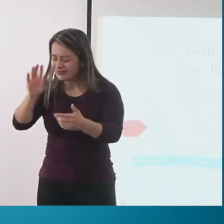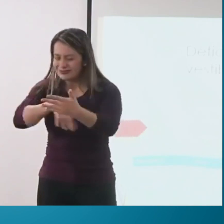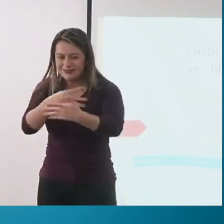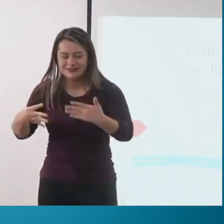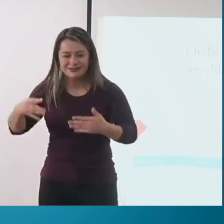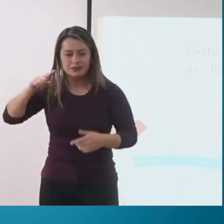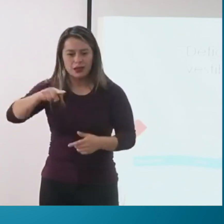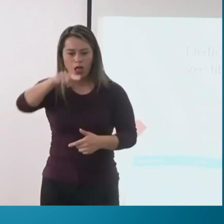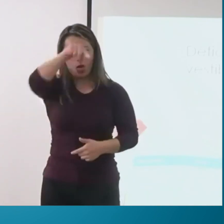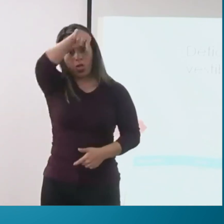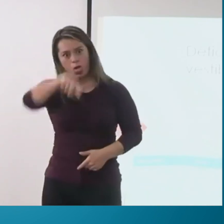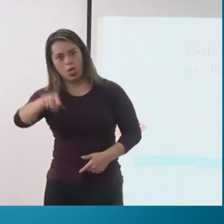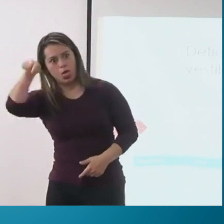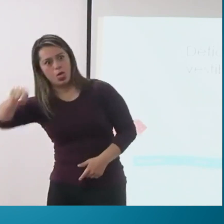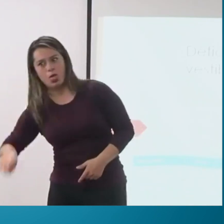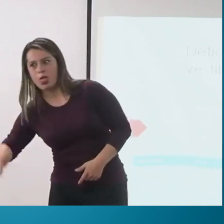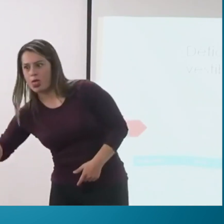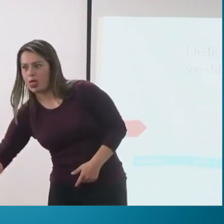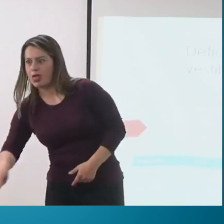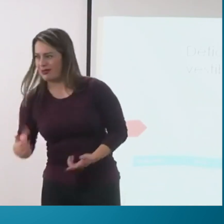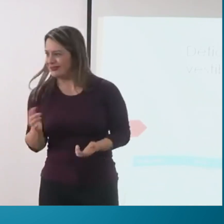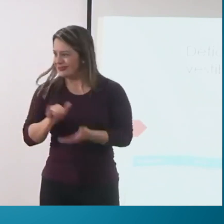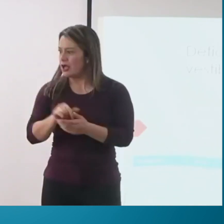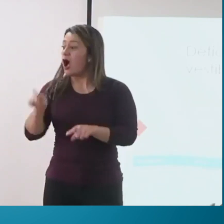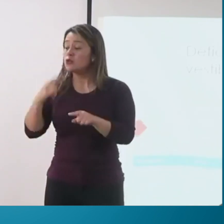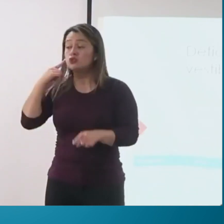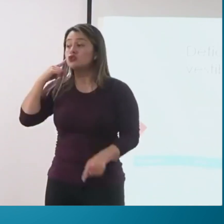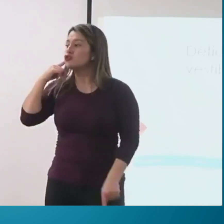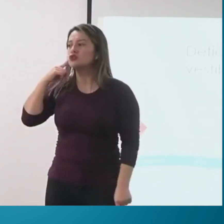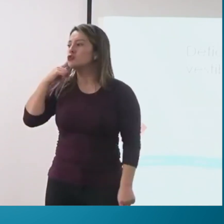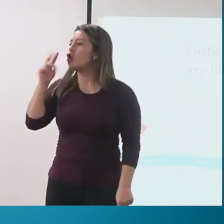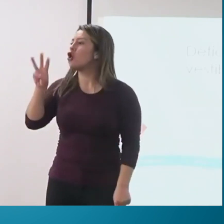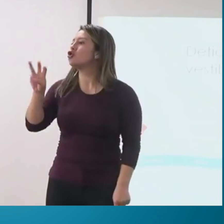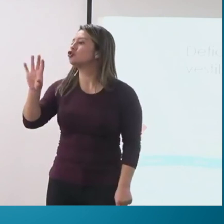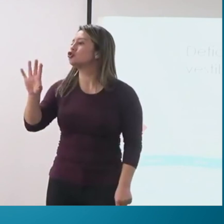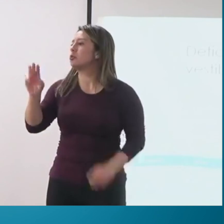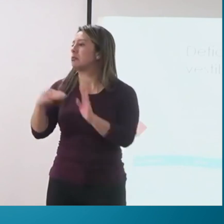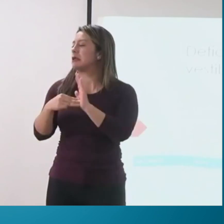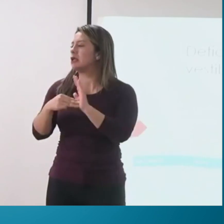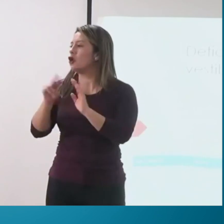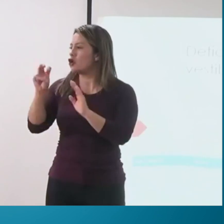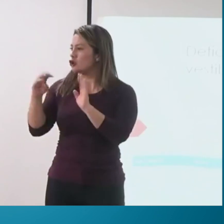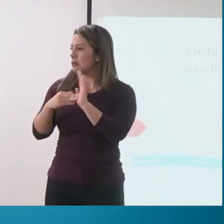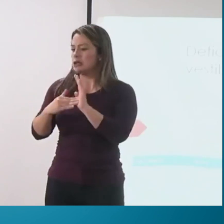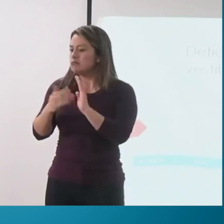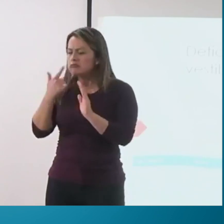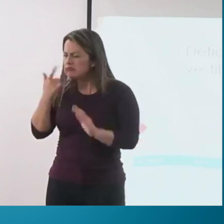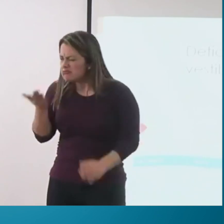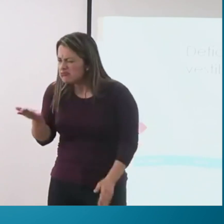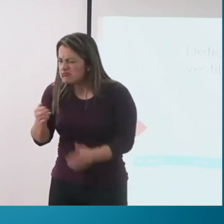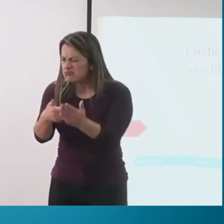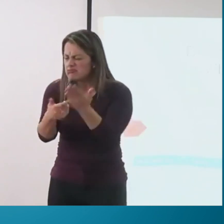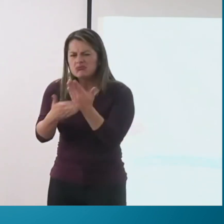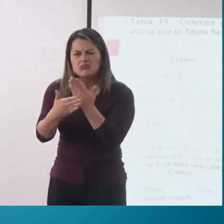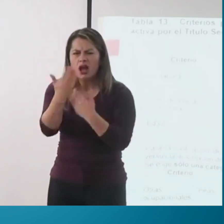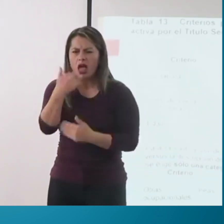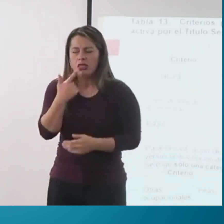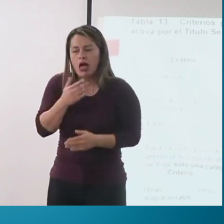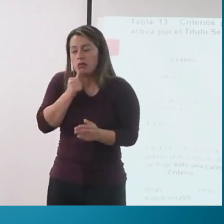la intensidad donde yo escucho el ruido. Hay gente que tiene alterado 8000 Hz. ¿Por qué no me dan nada? Porque el manual nuestro decidió